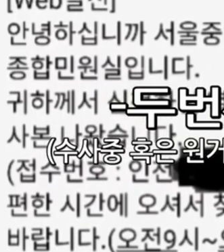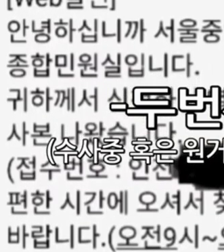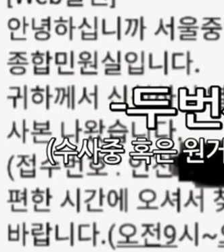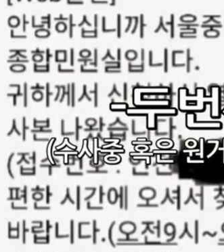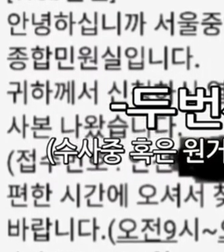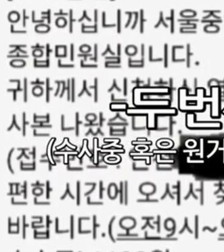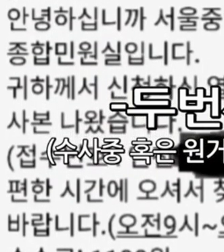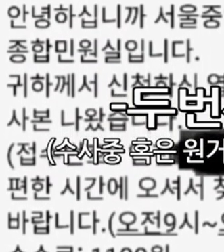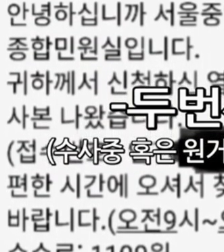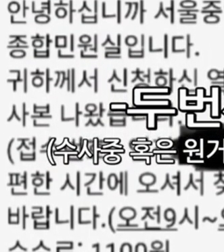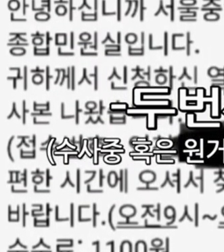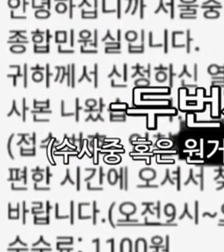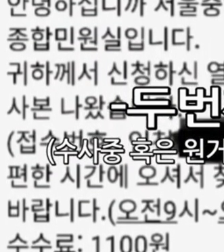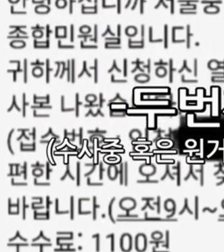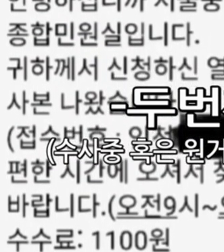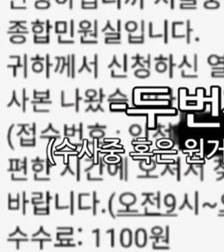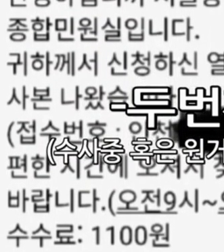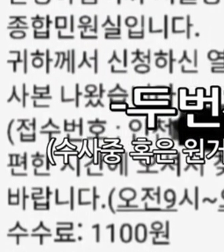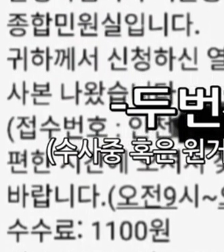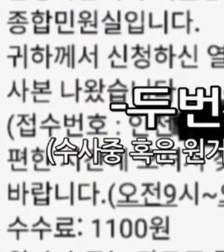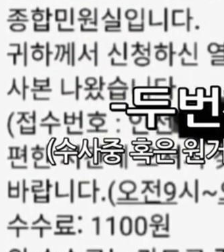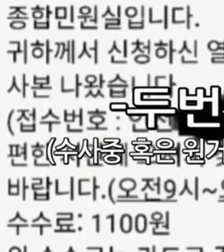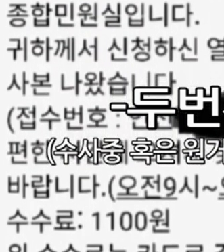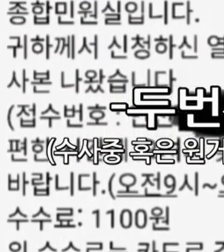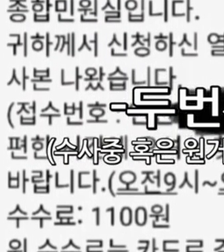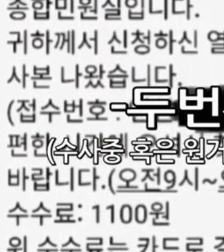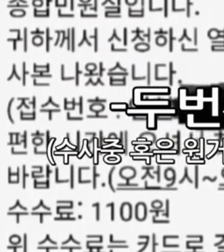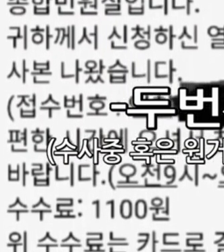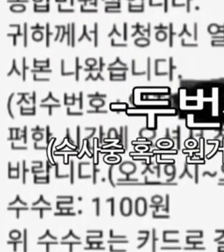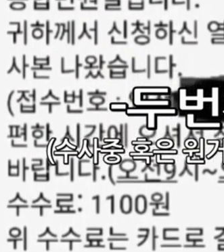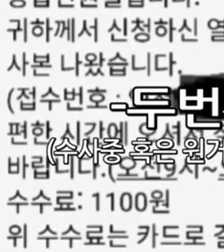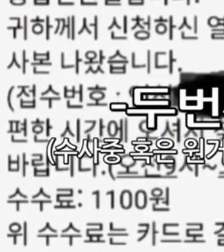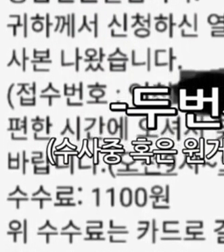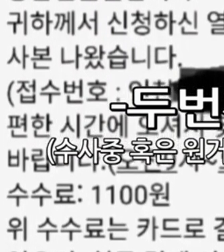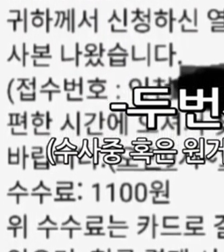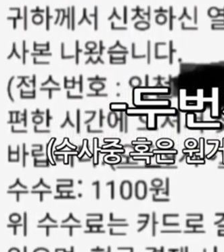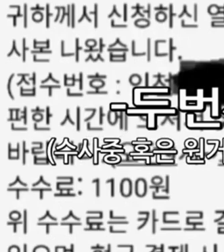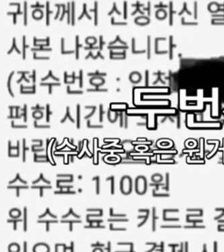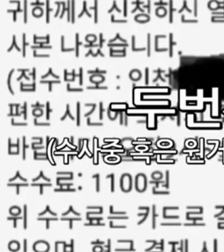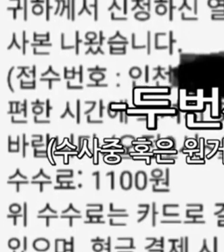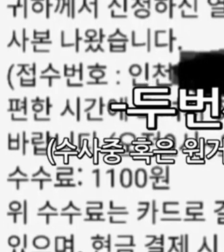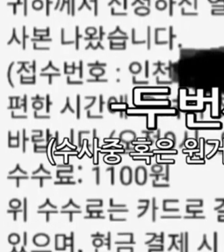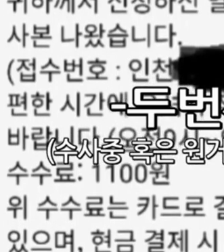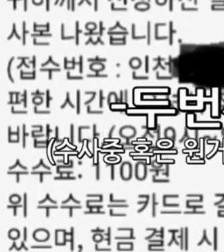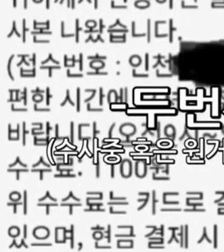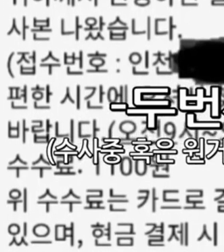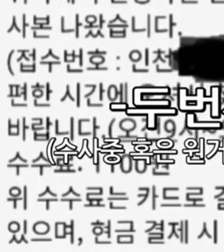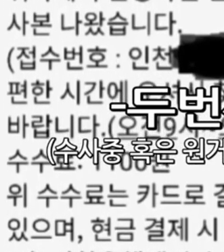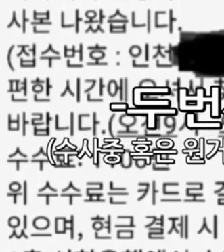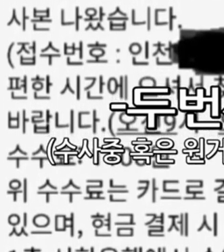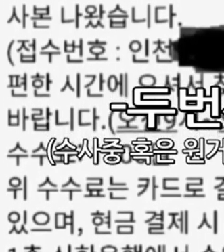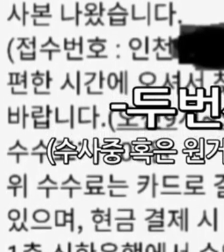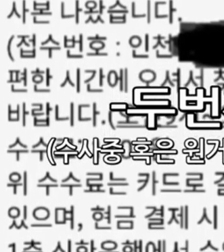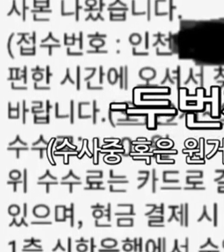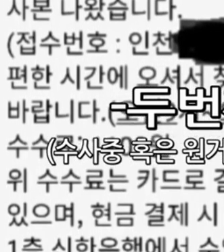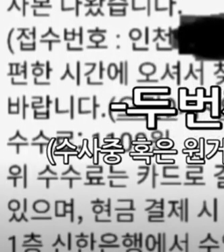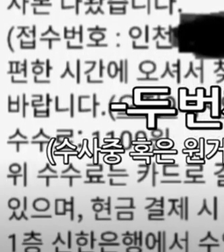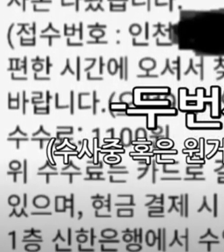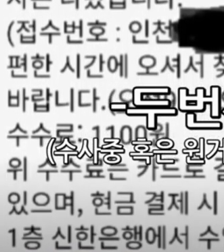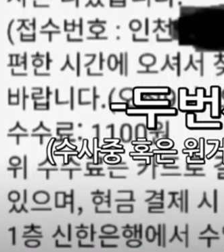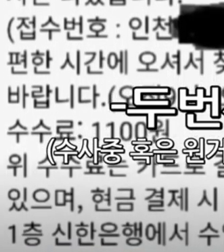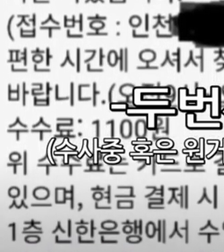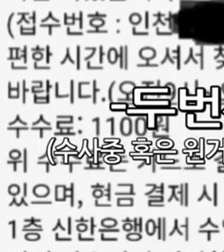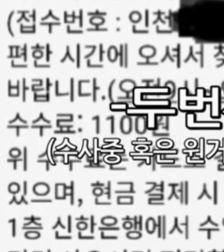얼마 가져오시면 됩니다. 이렇게 문자가 옵니다. 문자를 받으시면 미리 인지를 사신 후에 드리면 사본